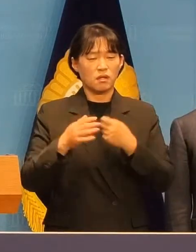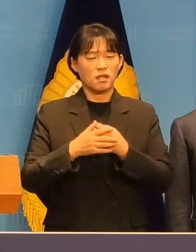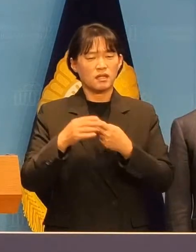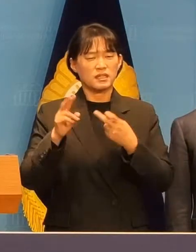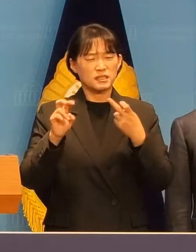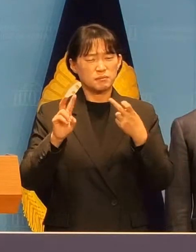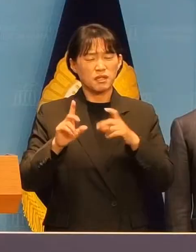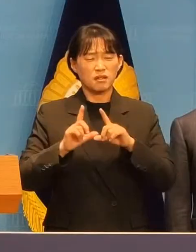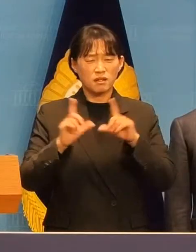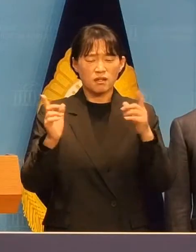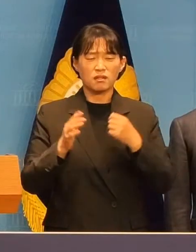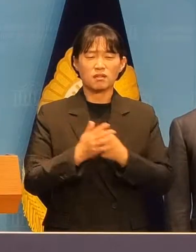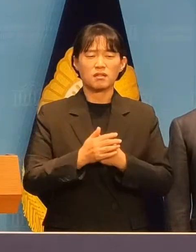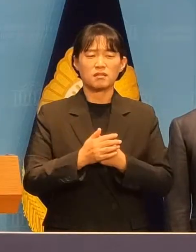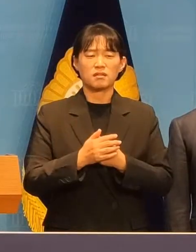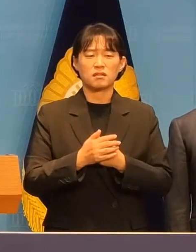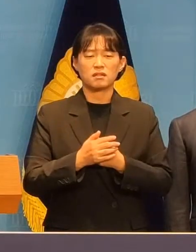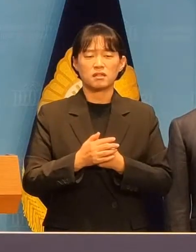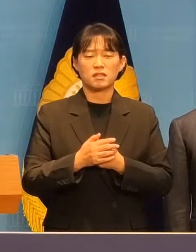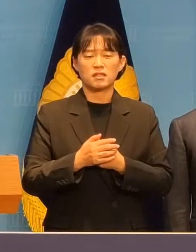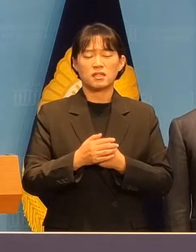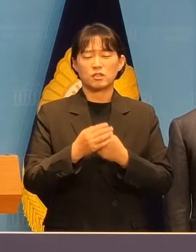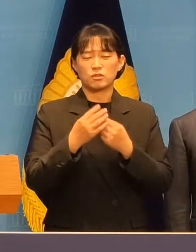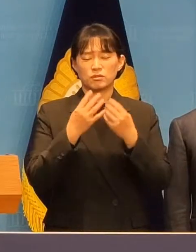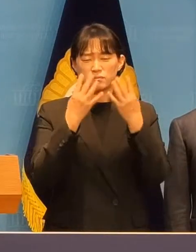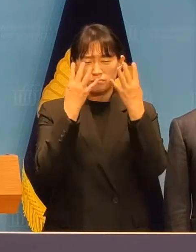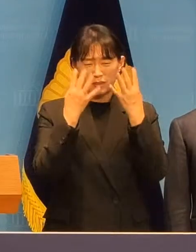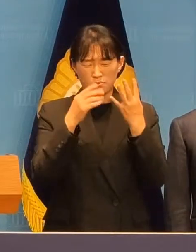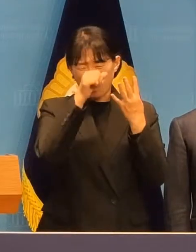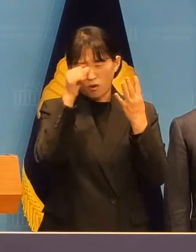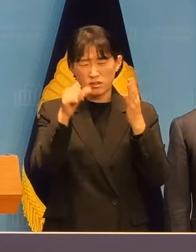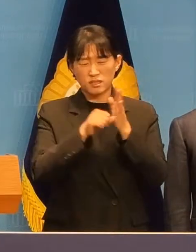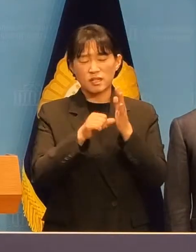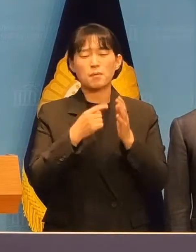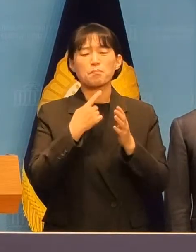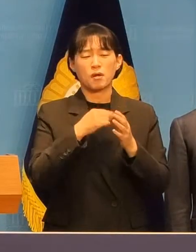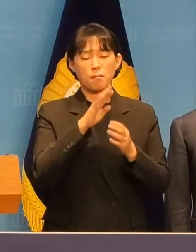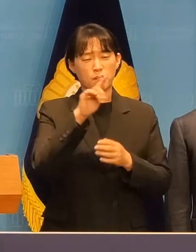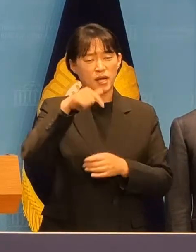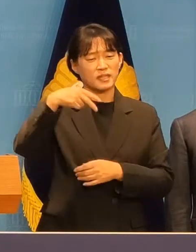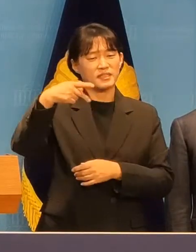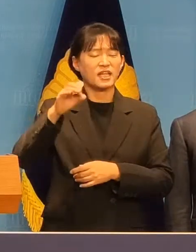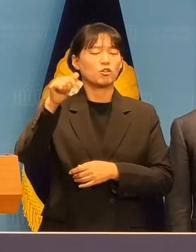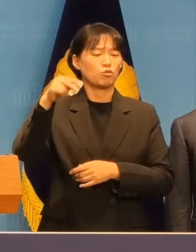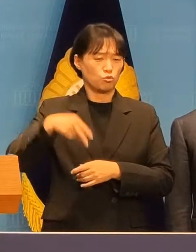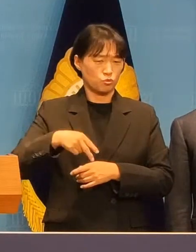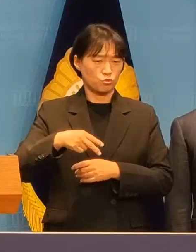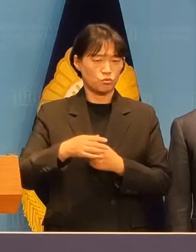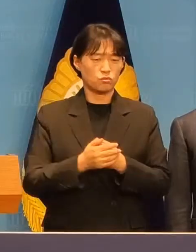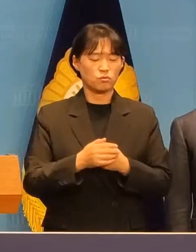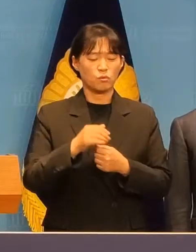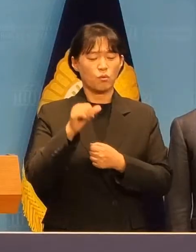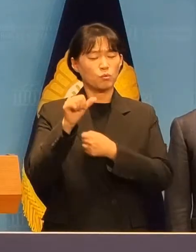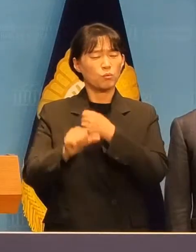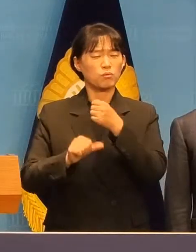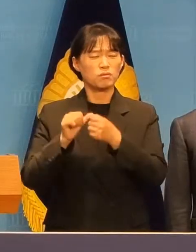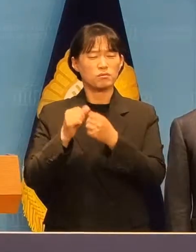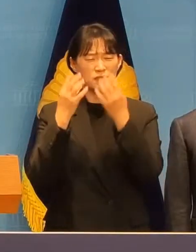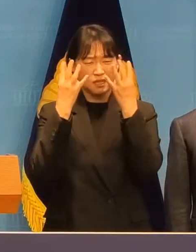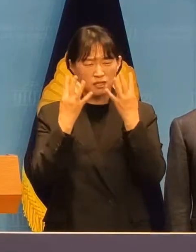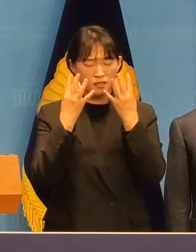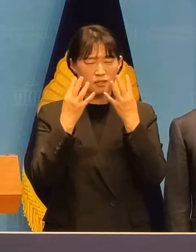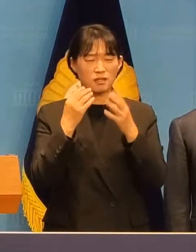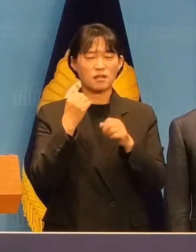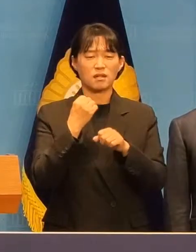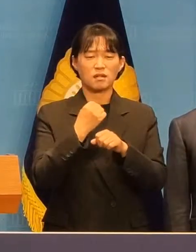포구령 위반으로 무기징역을 선고받은 고 박생규님의 5년형을 받고